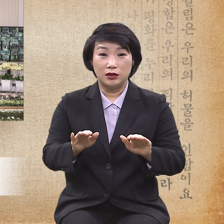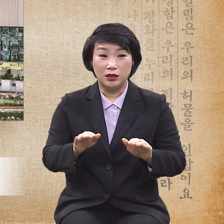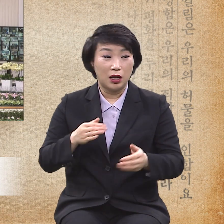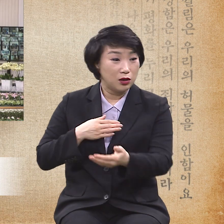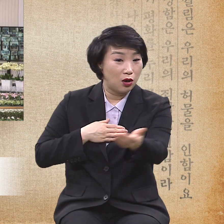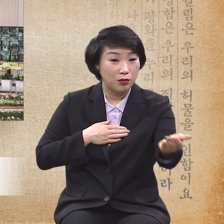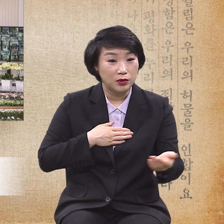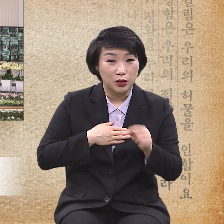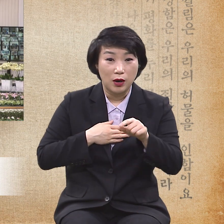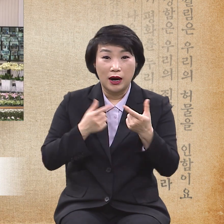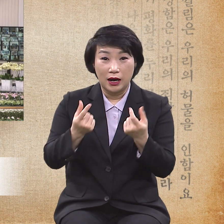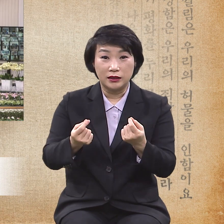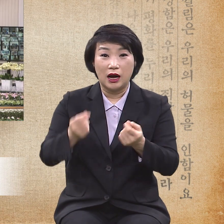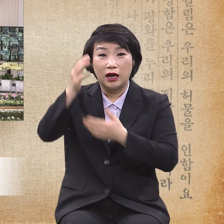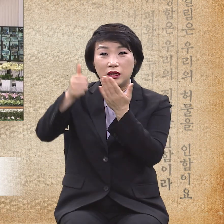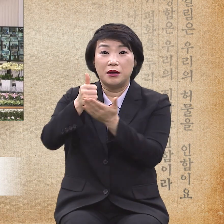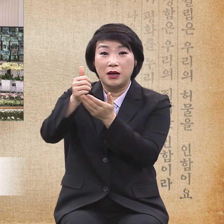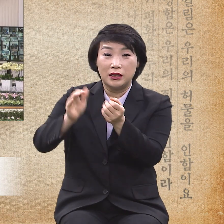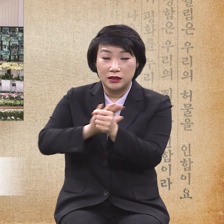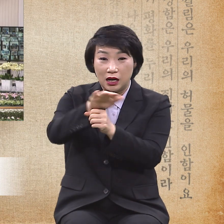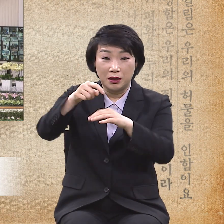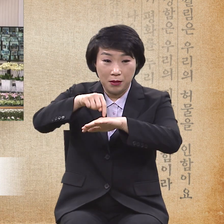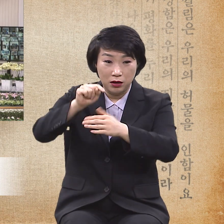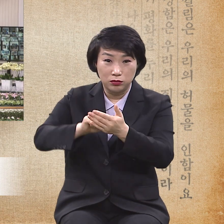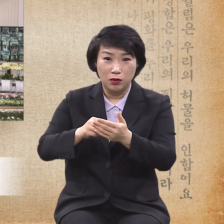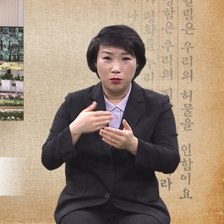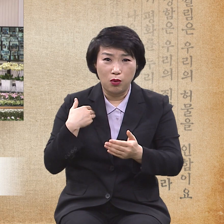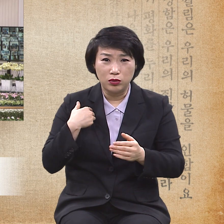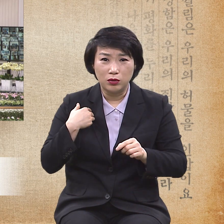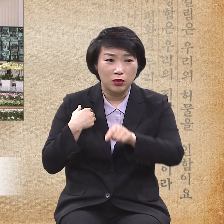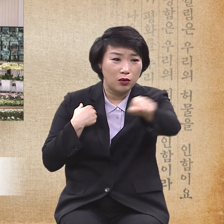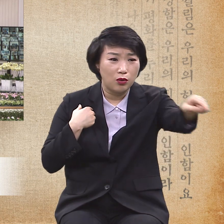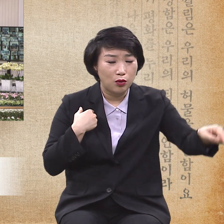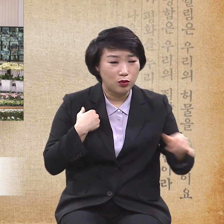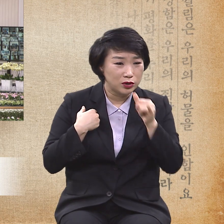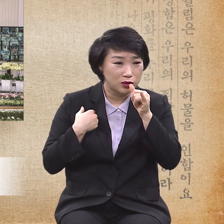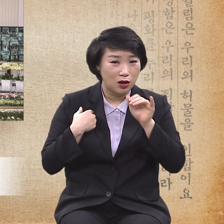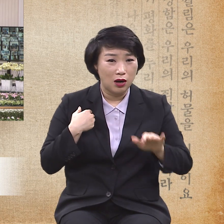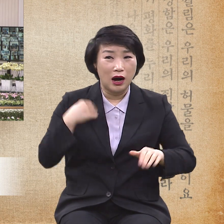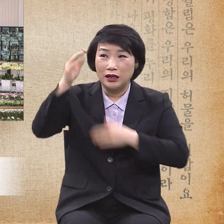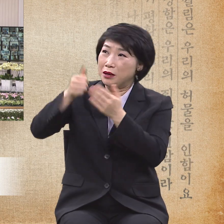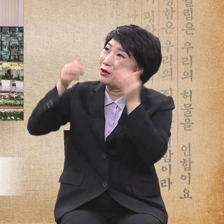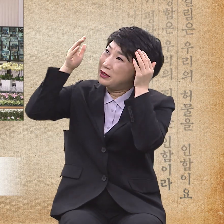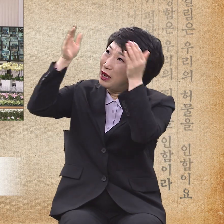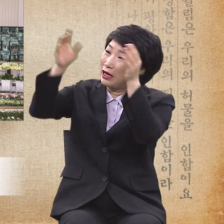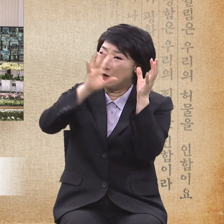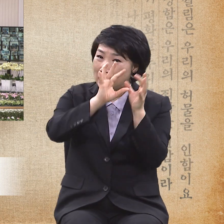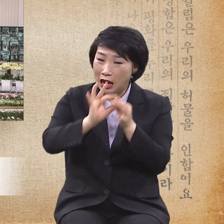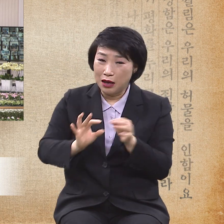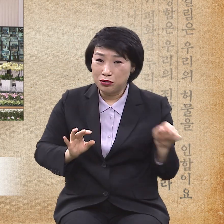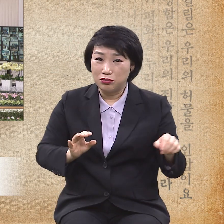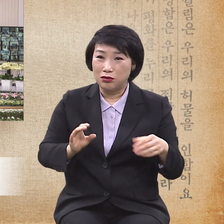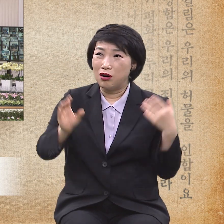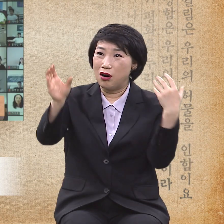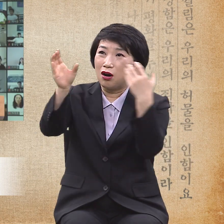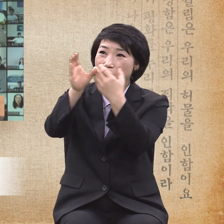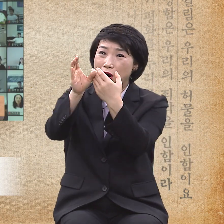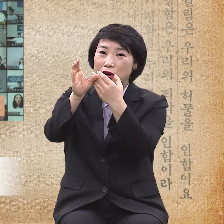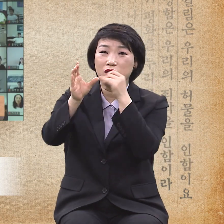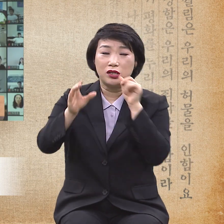근데 그런 사랑의 마음을 모르는 그들이 하나님을 향해 계속